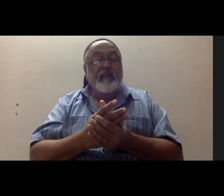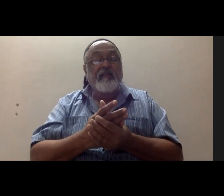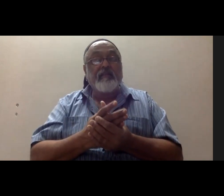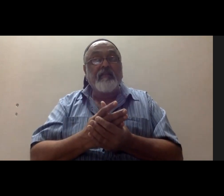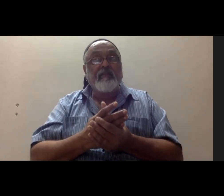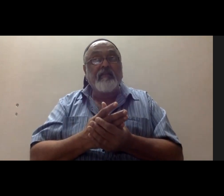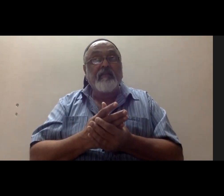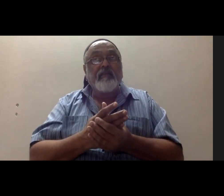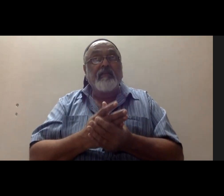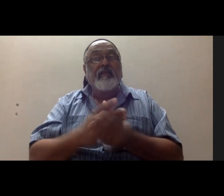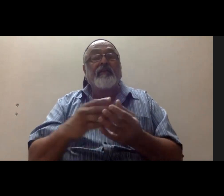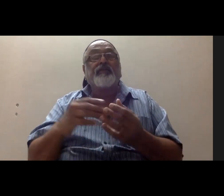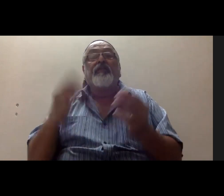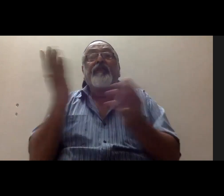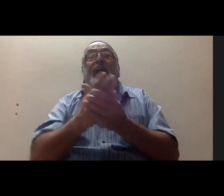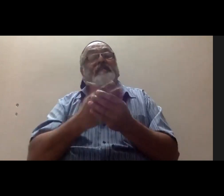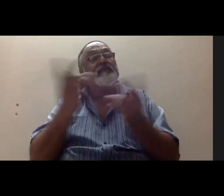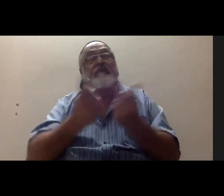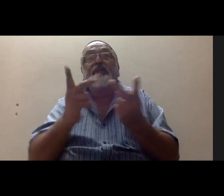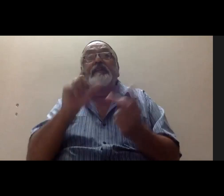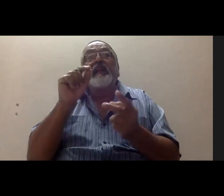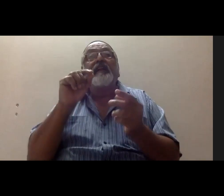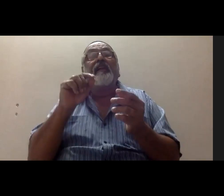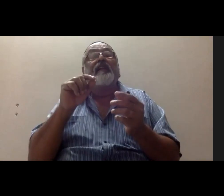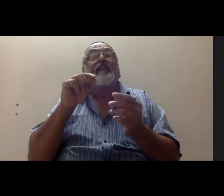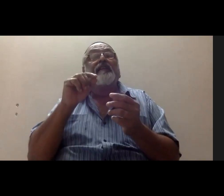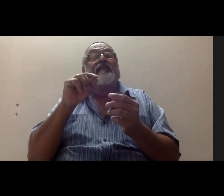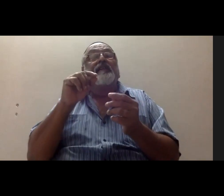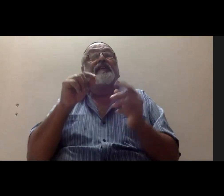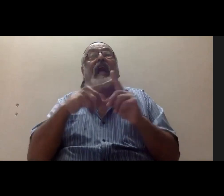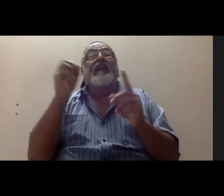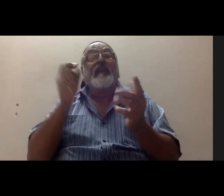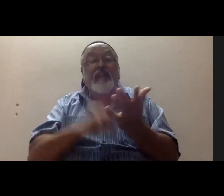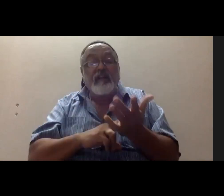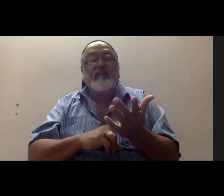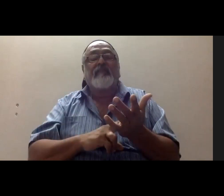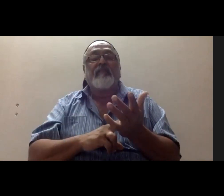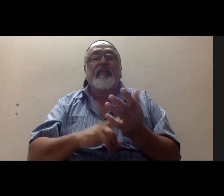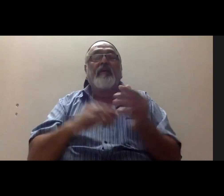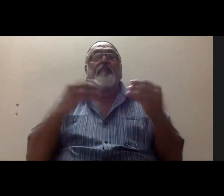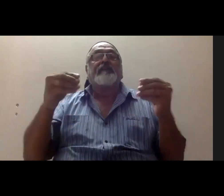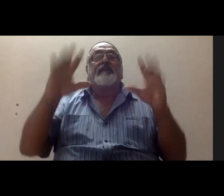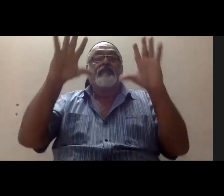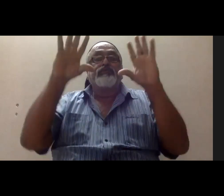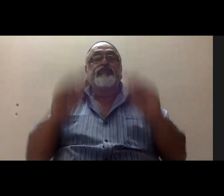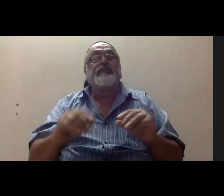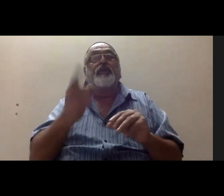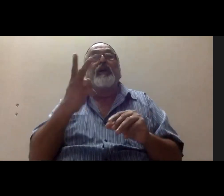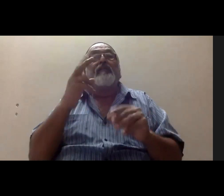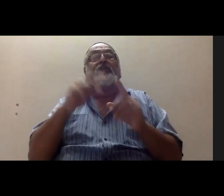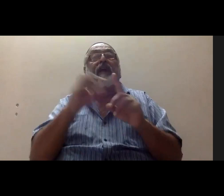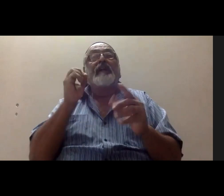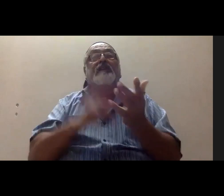हमने प्लास्टिक रिड्यूस किए हैं। तो आप देख सकते हैं कि हमने कितना ओवरऑल 12 टन हमने प्लास्टिक